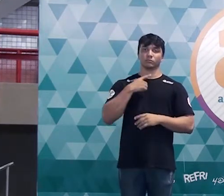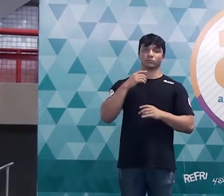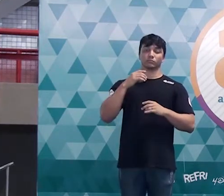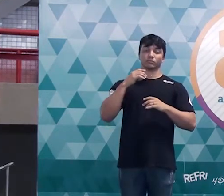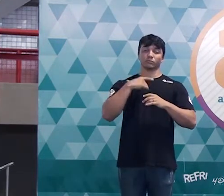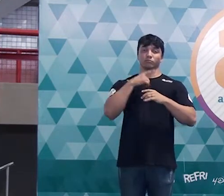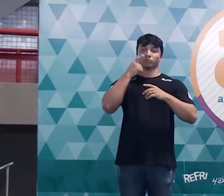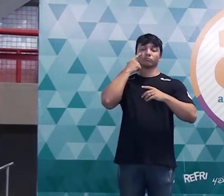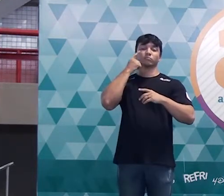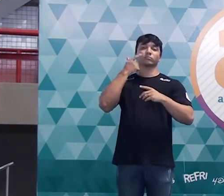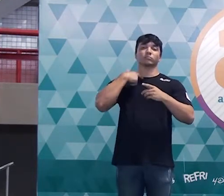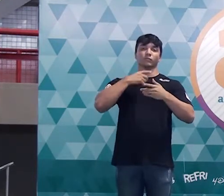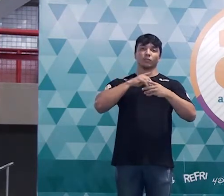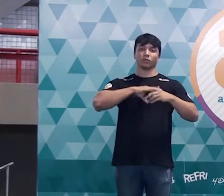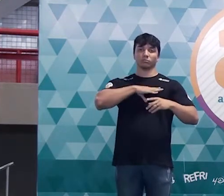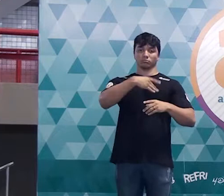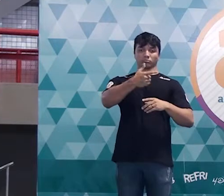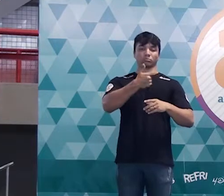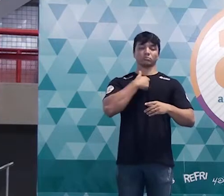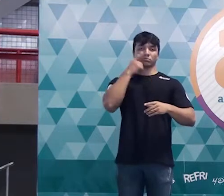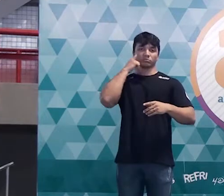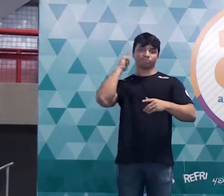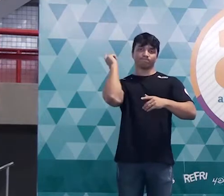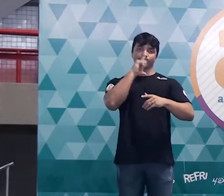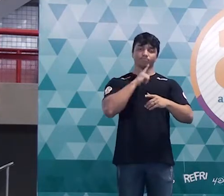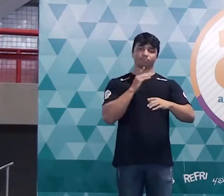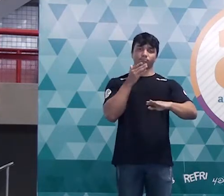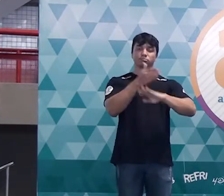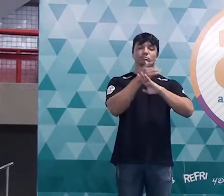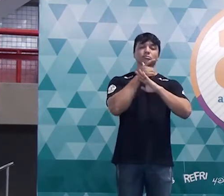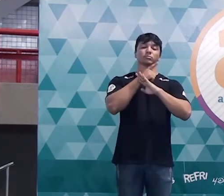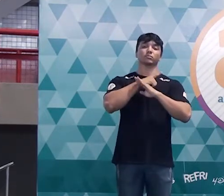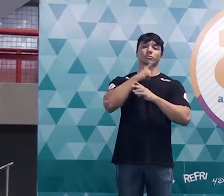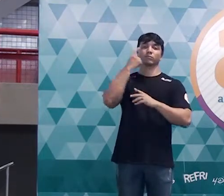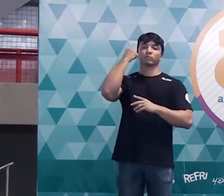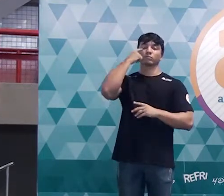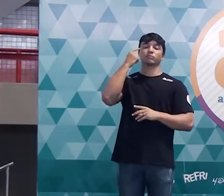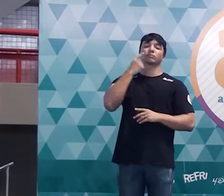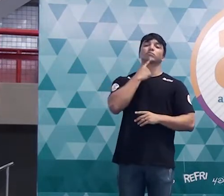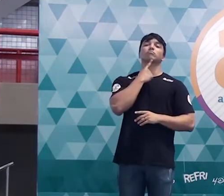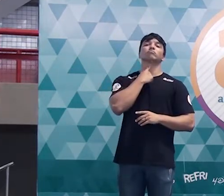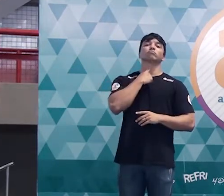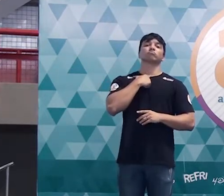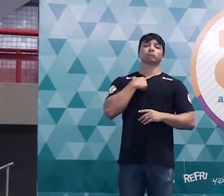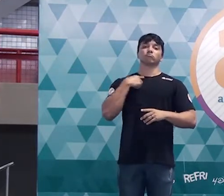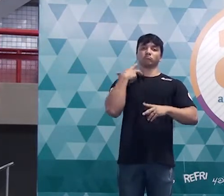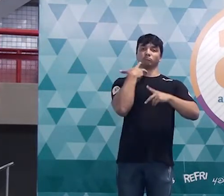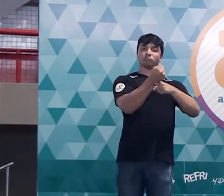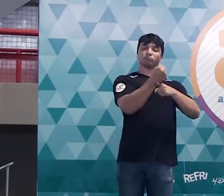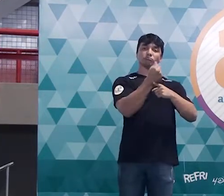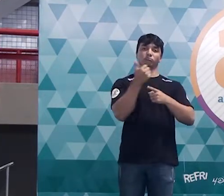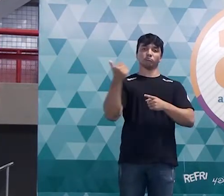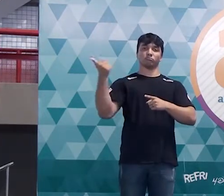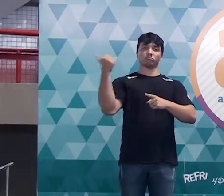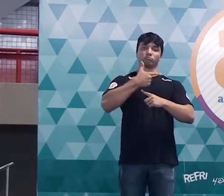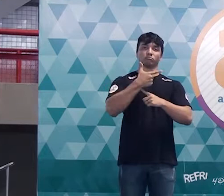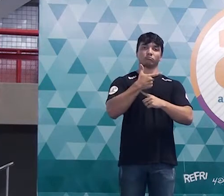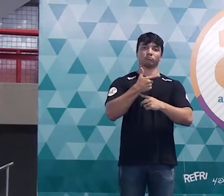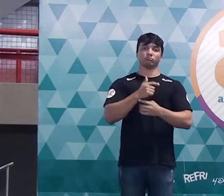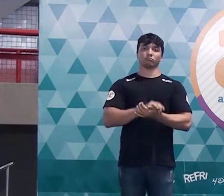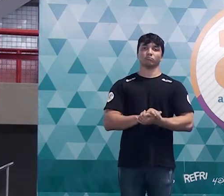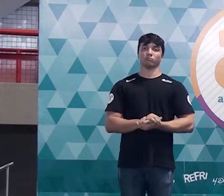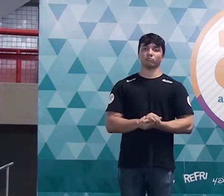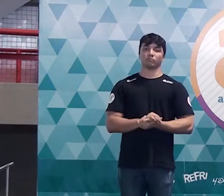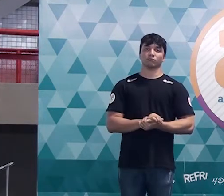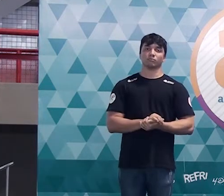Todo desafio é superado quando a vontade de vencer é